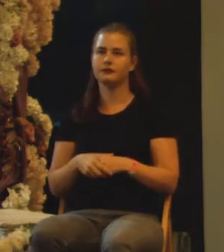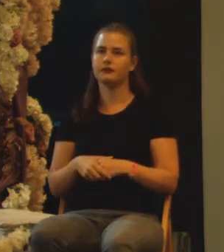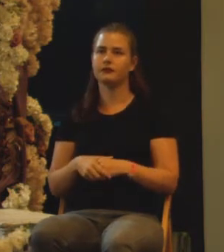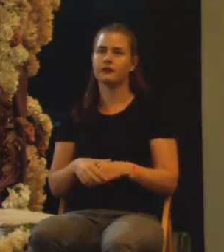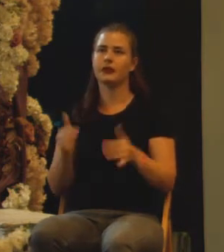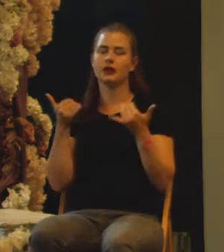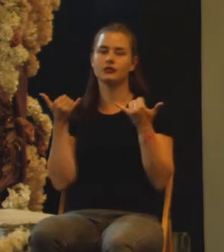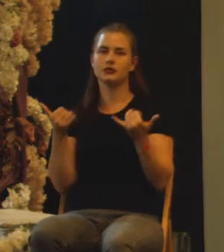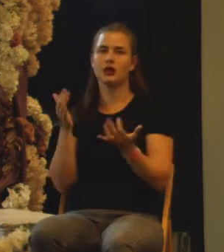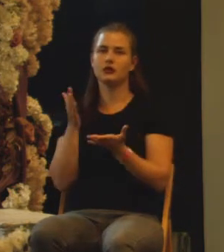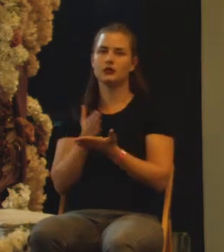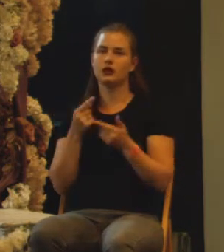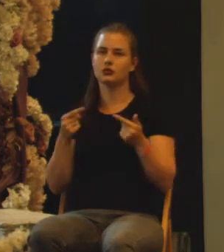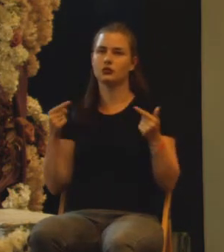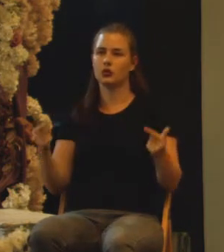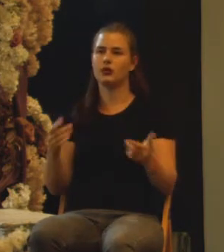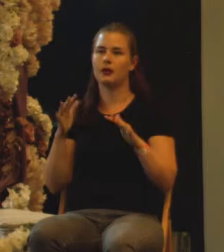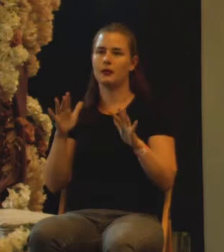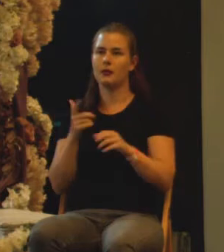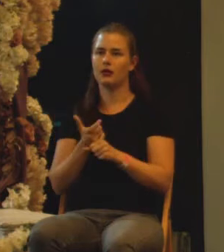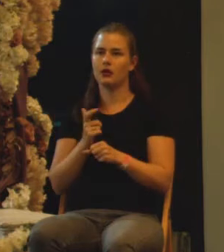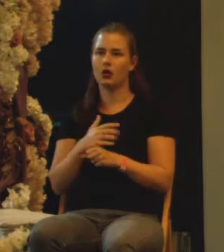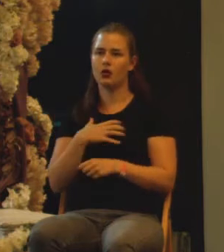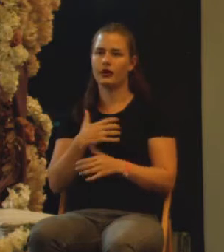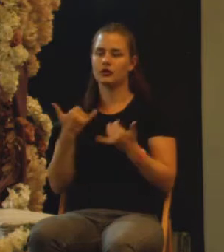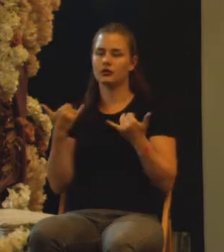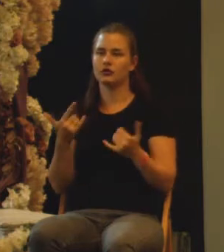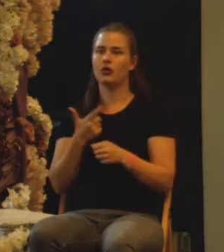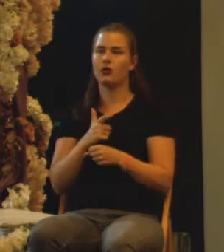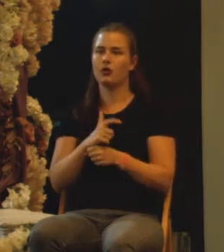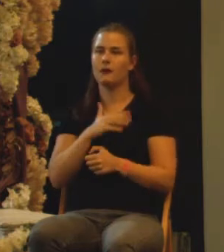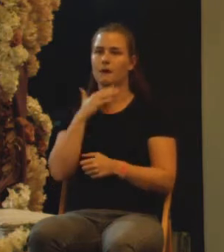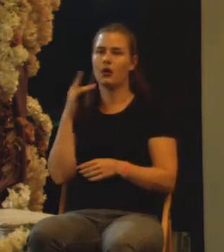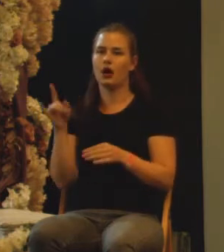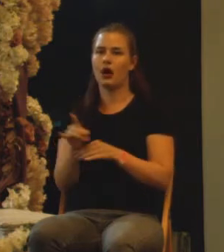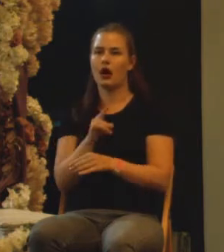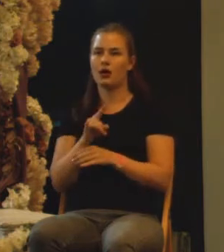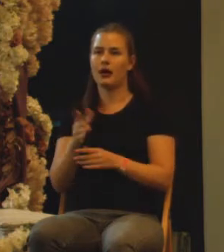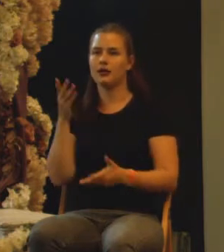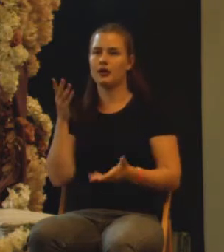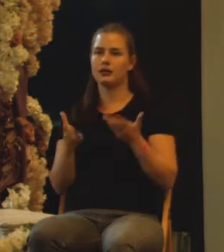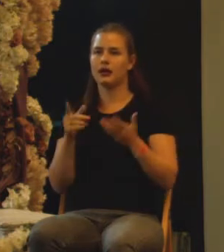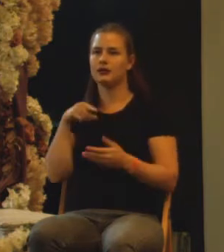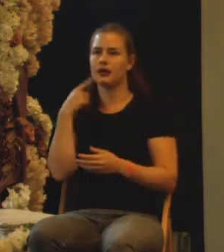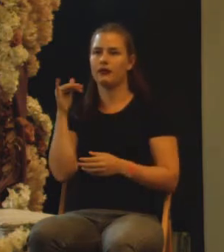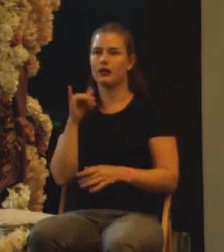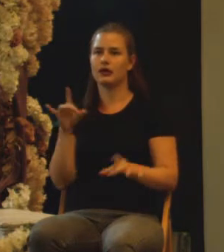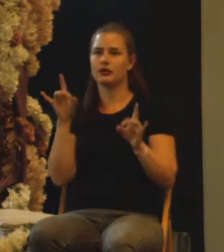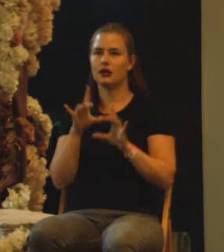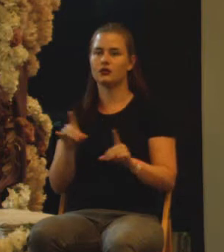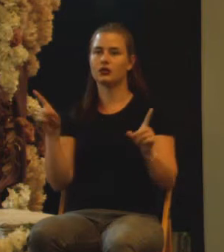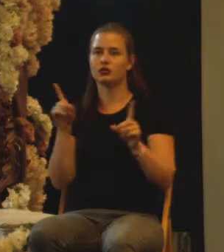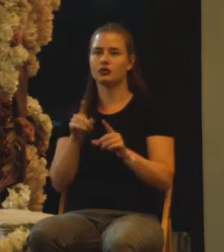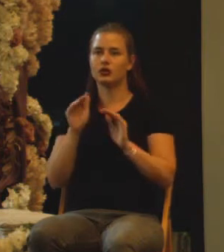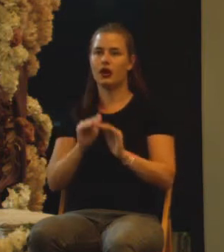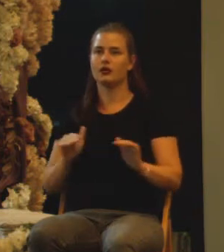Сейчас есть другие моменты очень важные. Сейчас очень много обмана. И если говорить и рассказывать о чем-то детям,